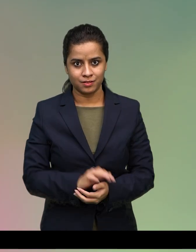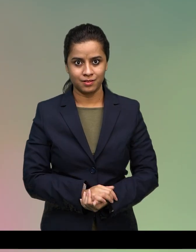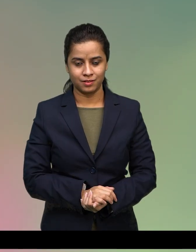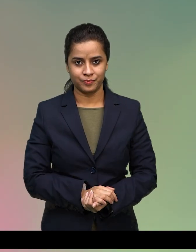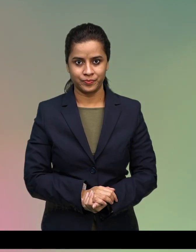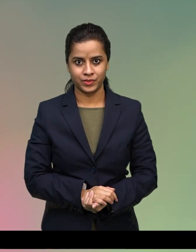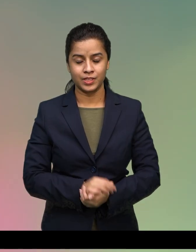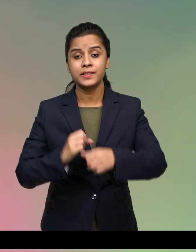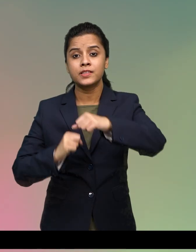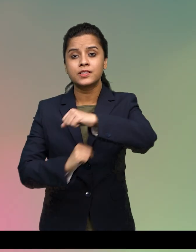हृदयाची संरचना,